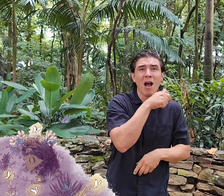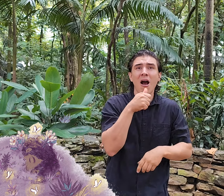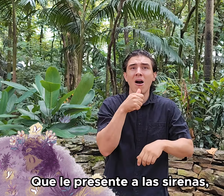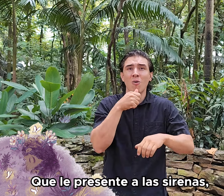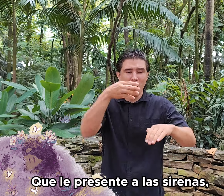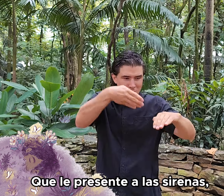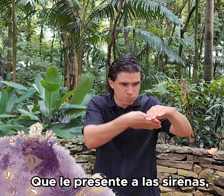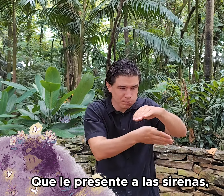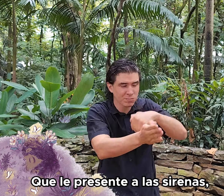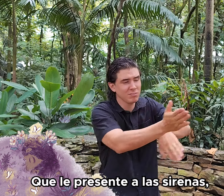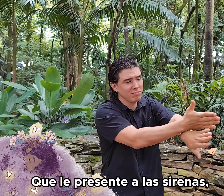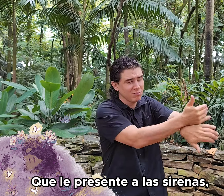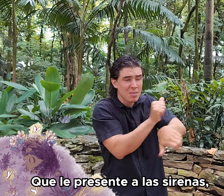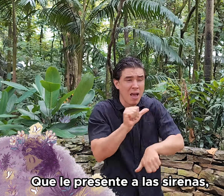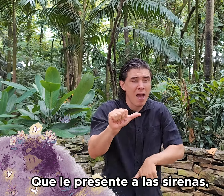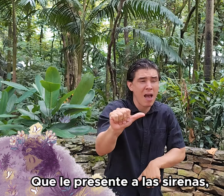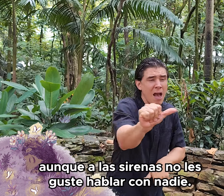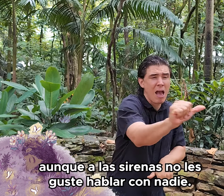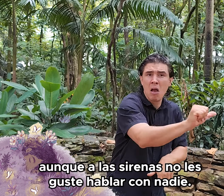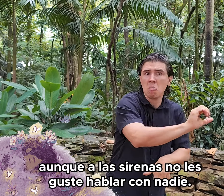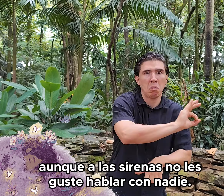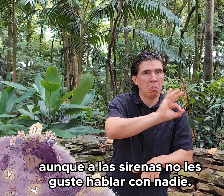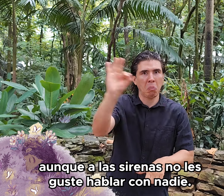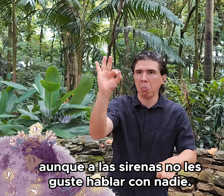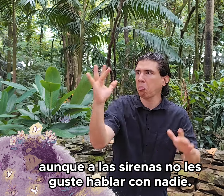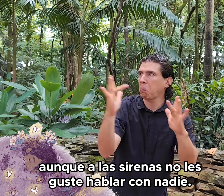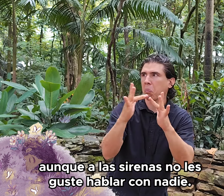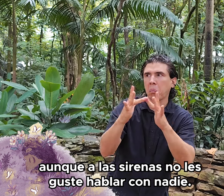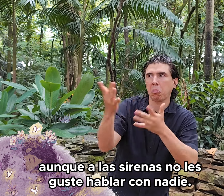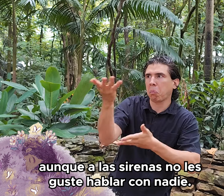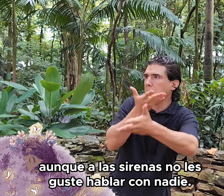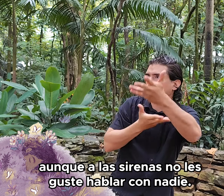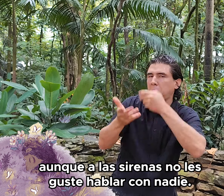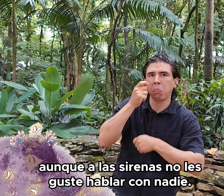Que le presente a las sirenas, aunque a las sirenas no les guste hablar con nadie.